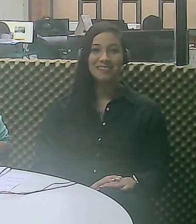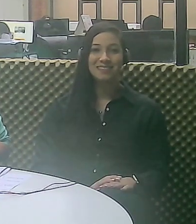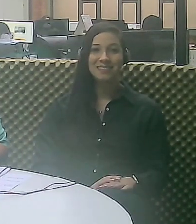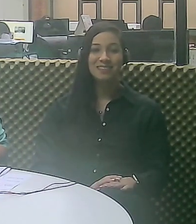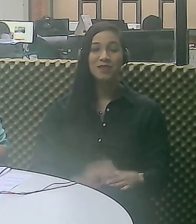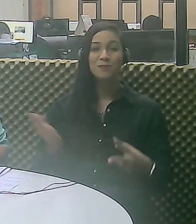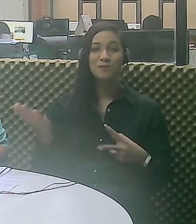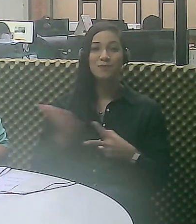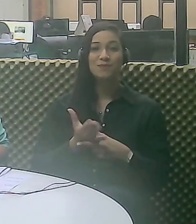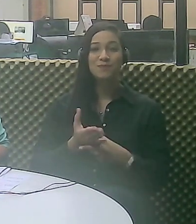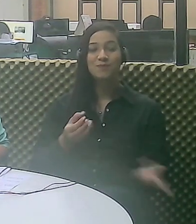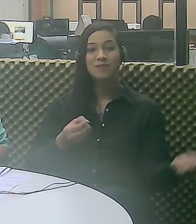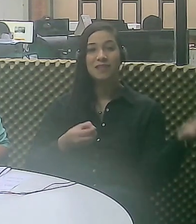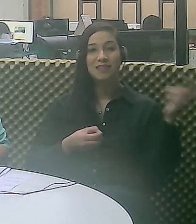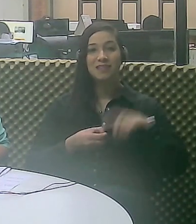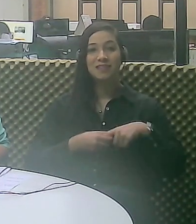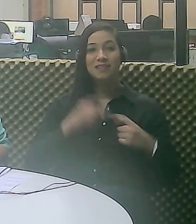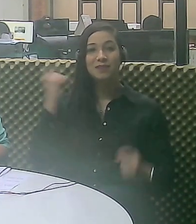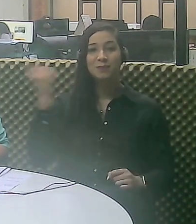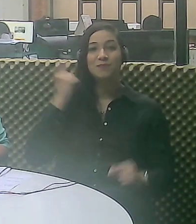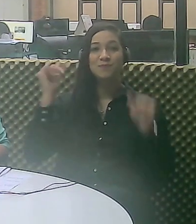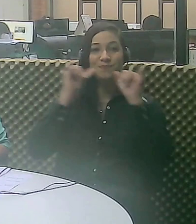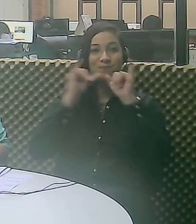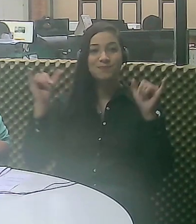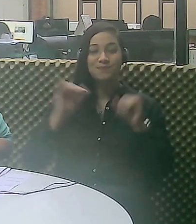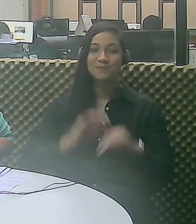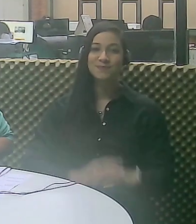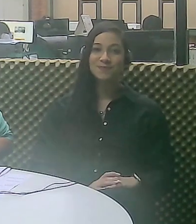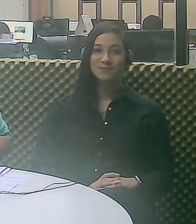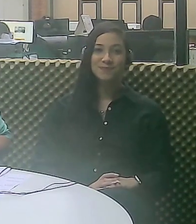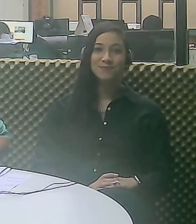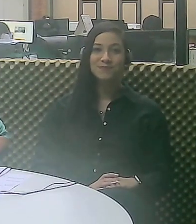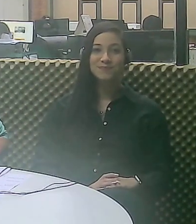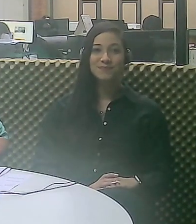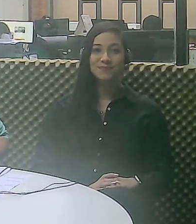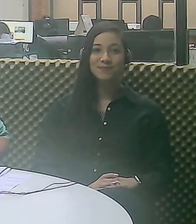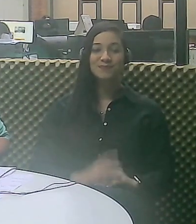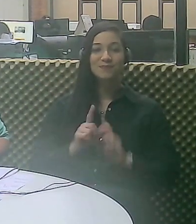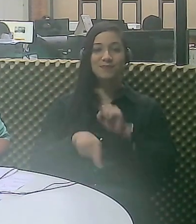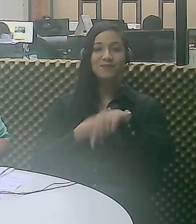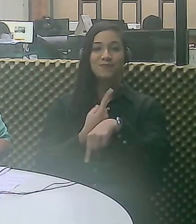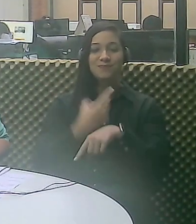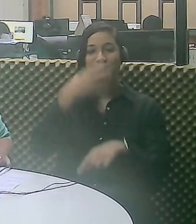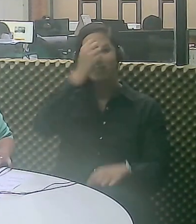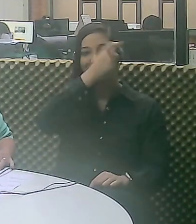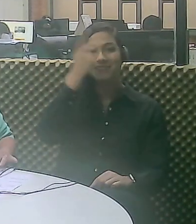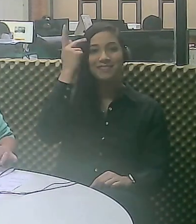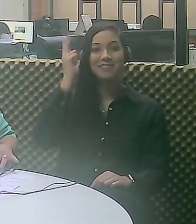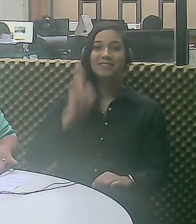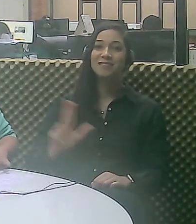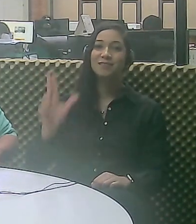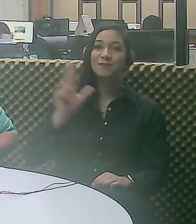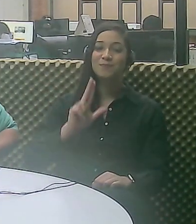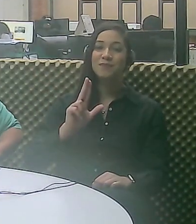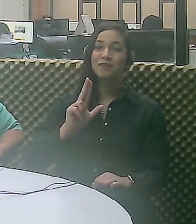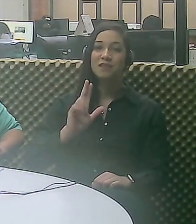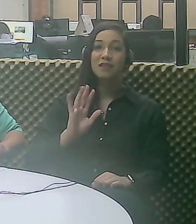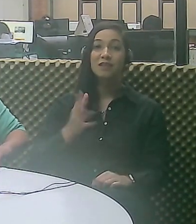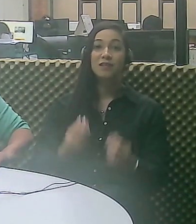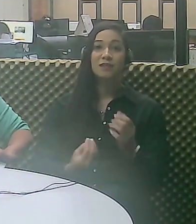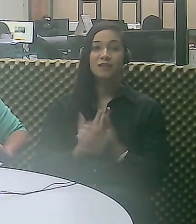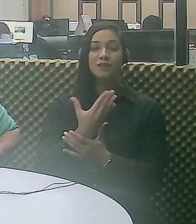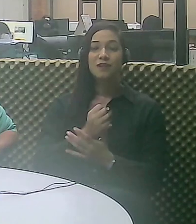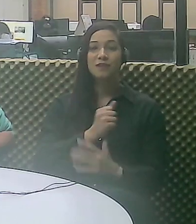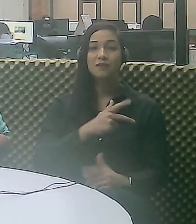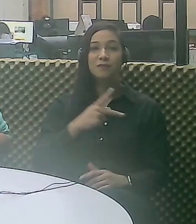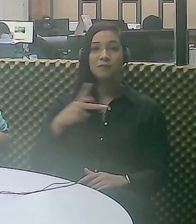Vamos agora a um breve intervalo e na volta tem giro de notícias. Inovar é com a Prefeitura de Uberlândia. Ela